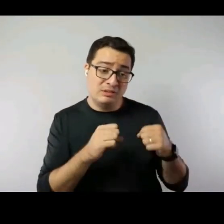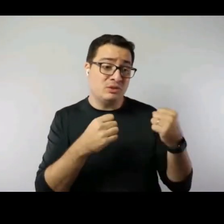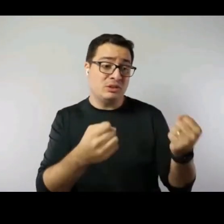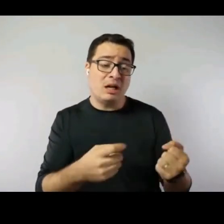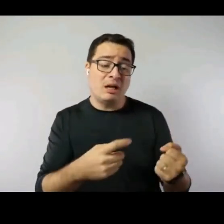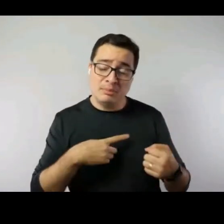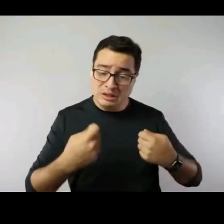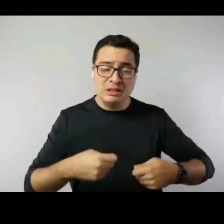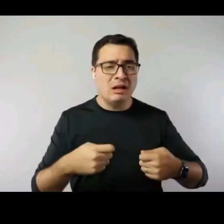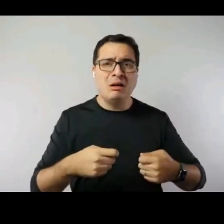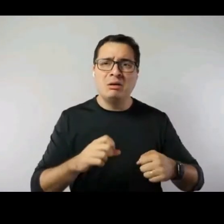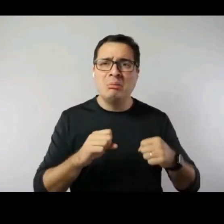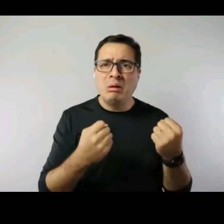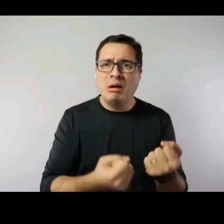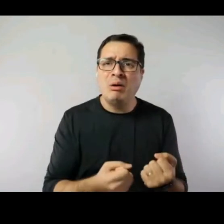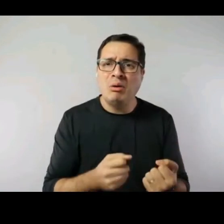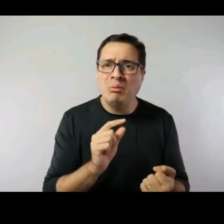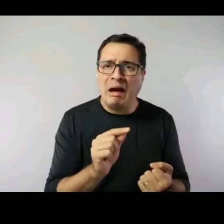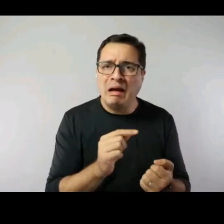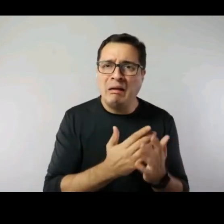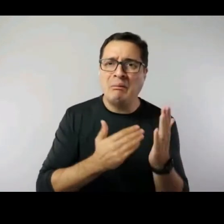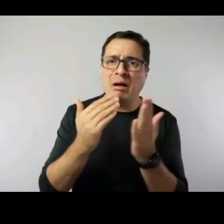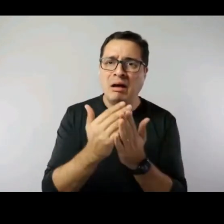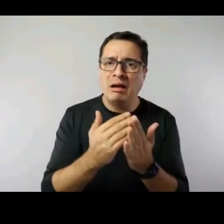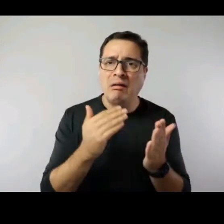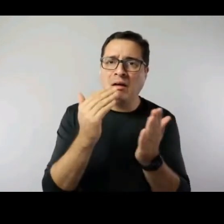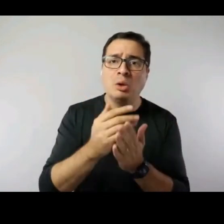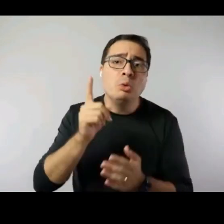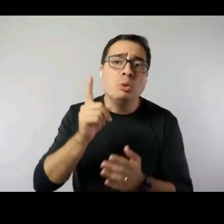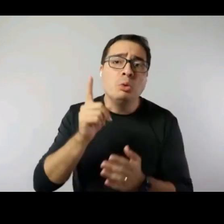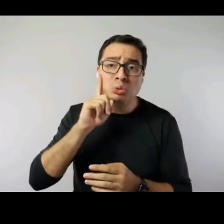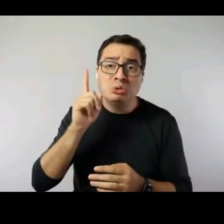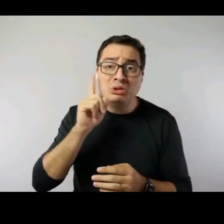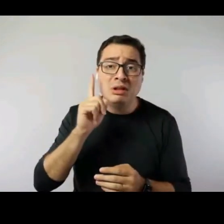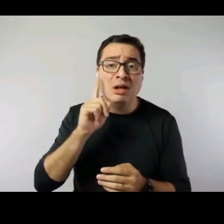o quê? Se a gente, todo dia, a gente passa por essas situações,